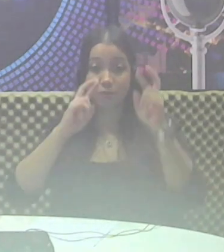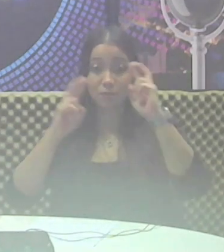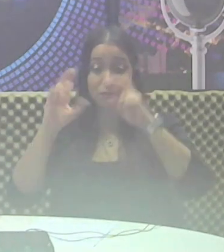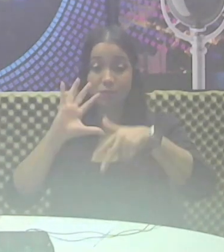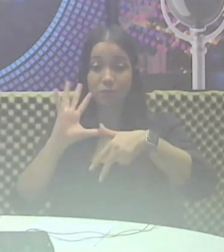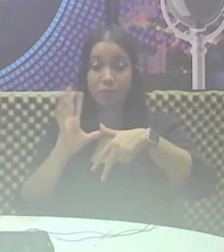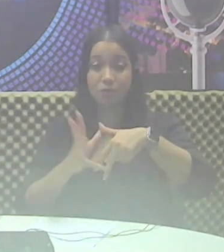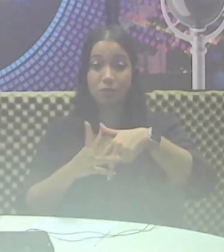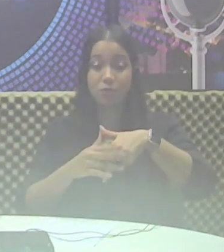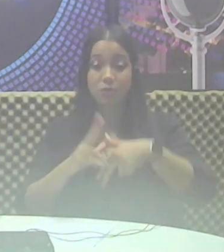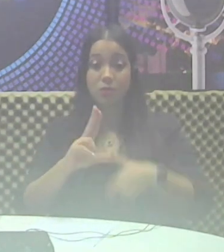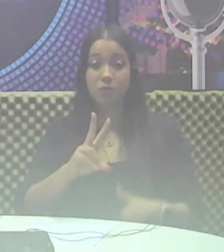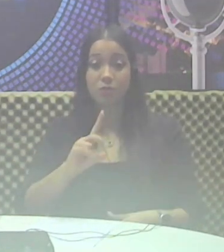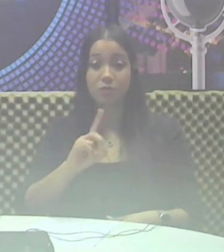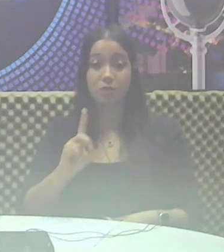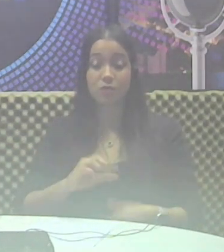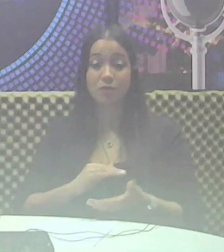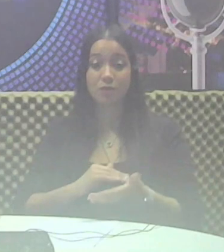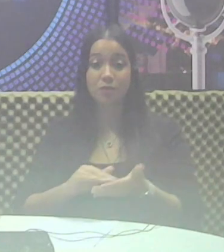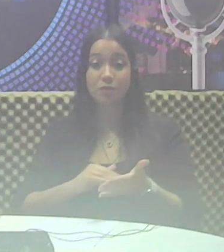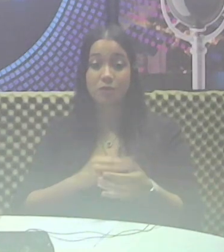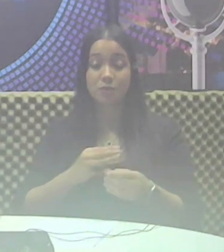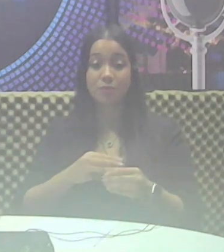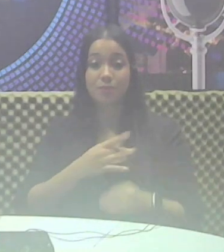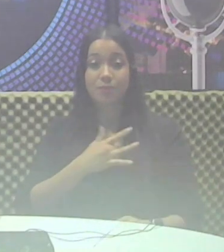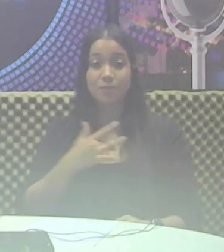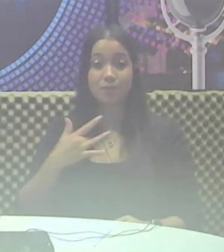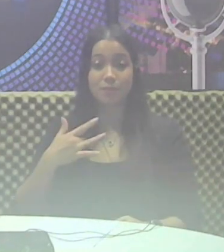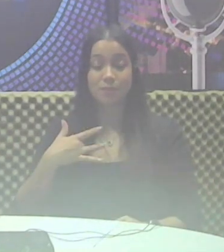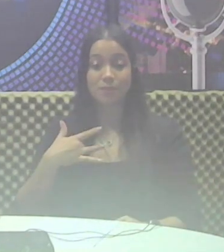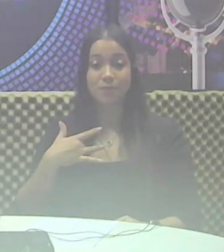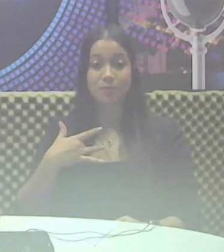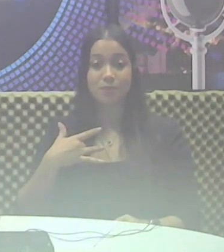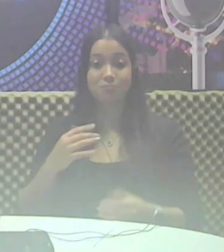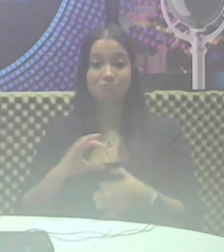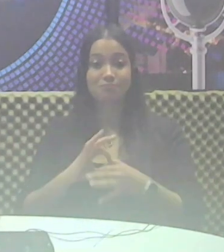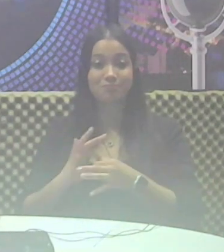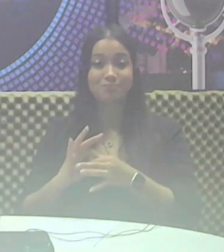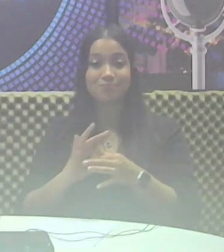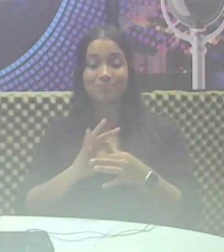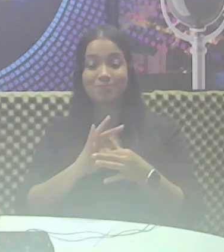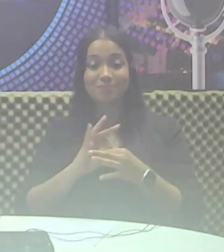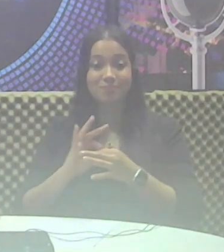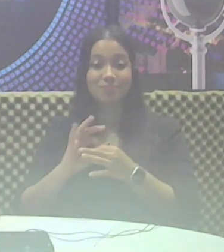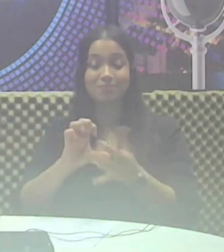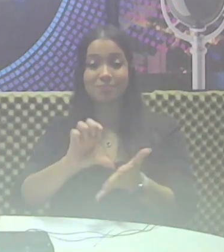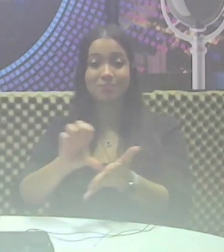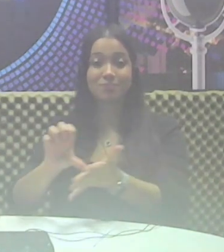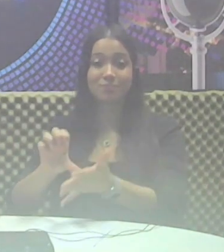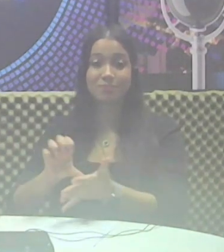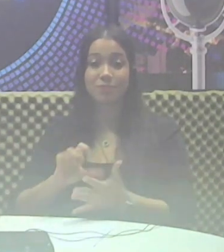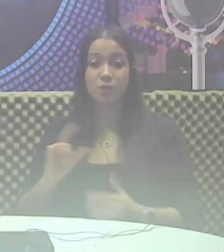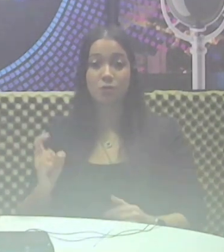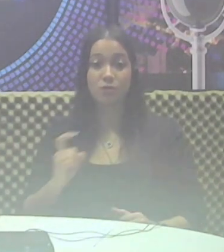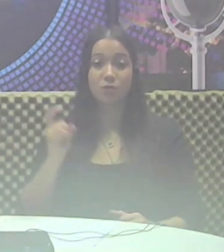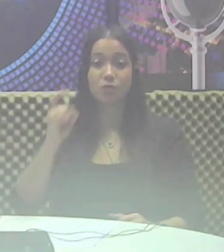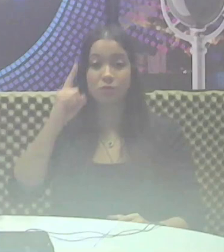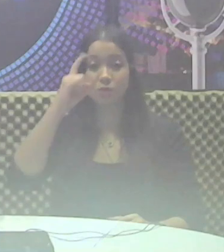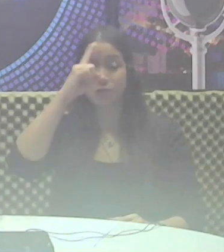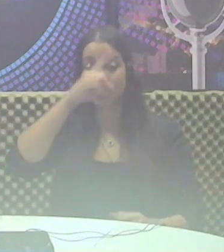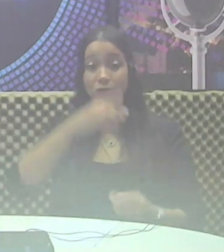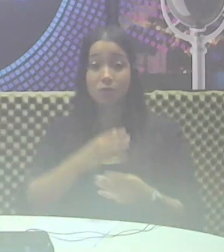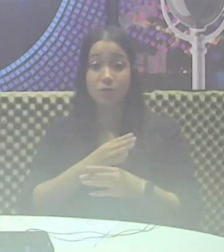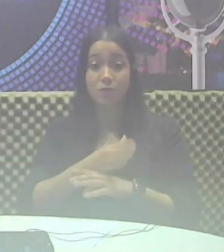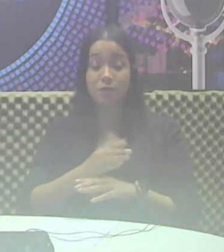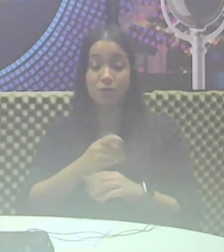UVZ, da Secretaria Municipal de Saúde, e será um aliado, especialmente em pontos altos e de difícil acesso para